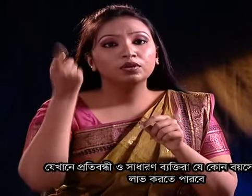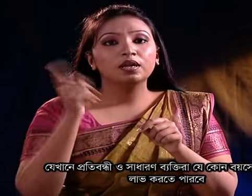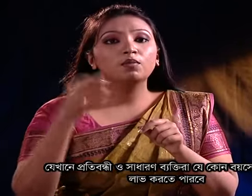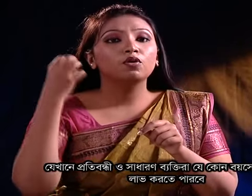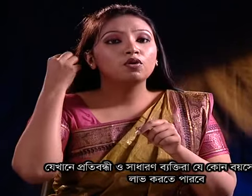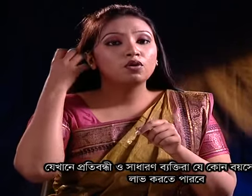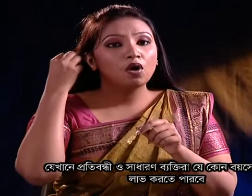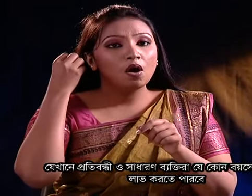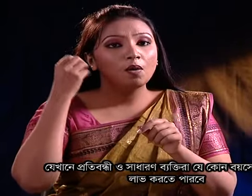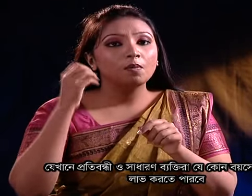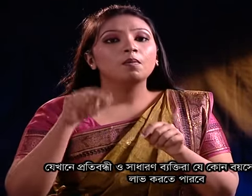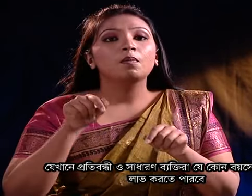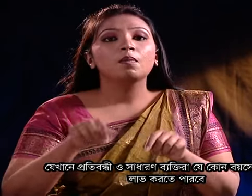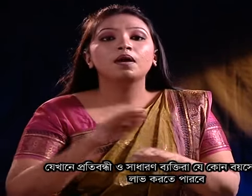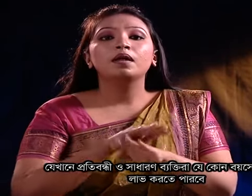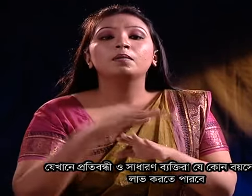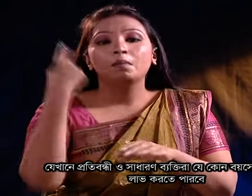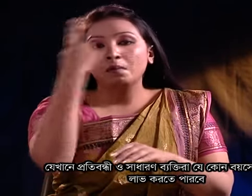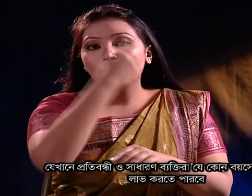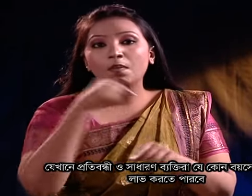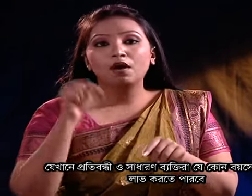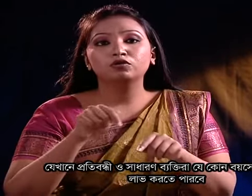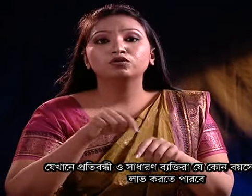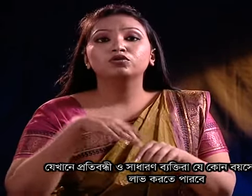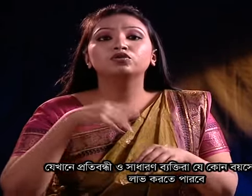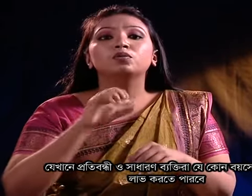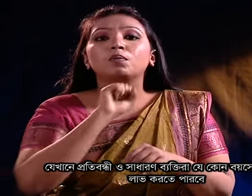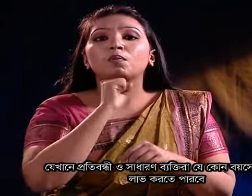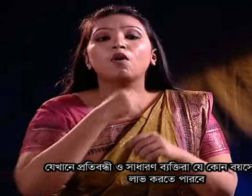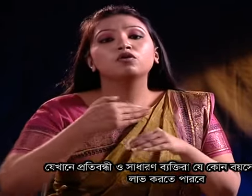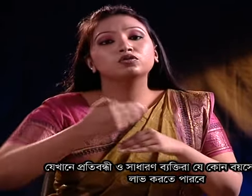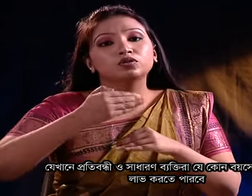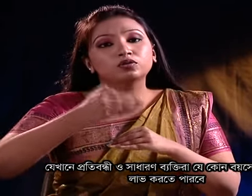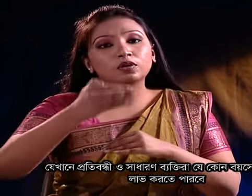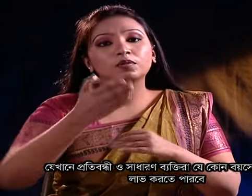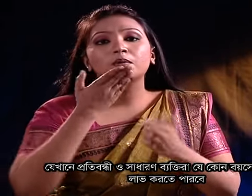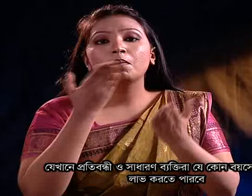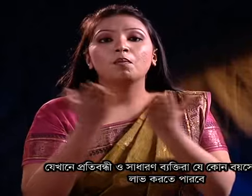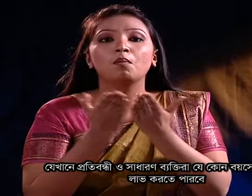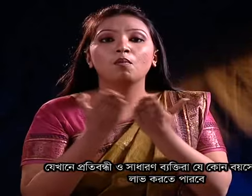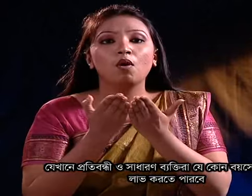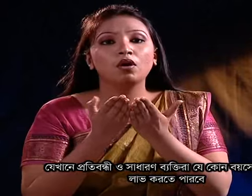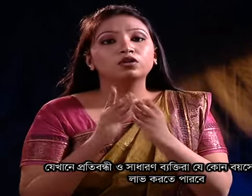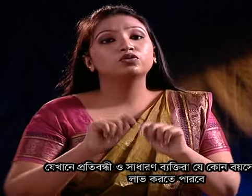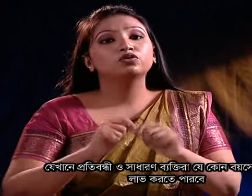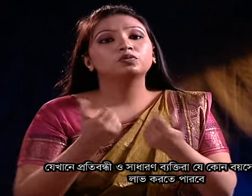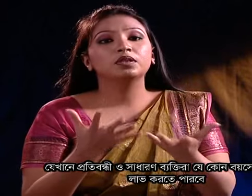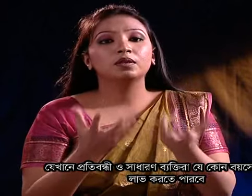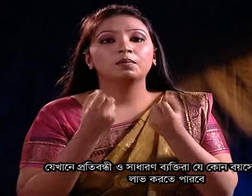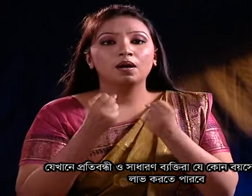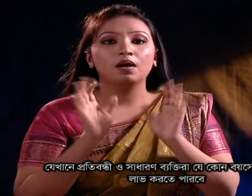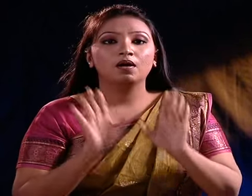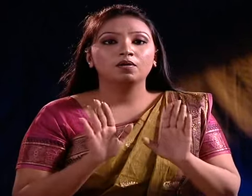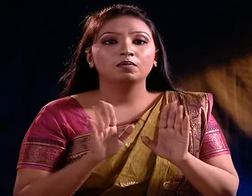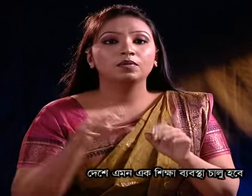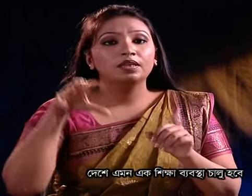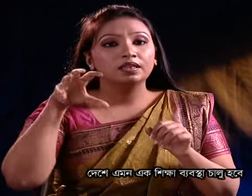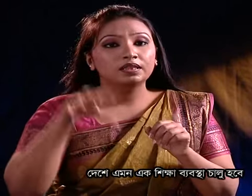ও সাধারণ ব্যক্তিরা যে কোনো বয়সেই শিক্ষা লাভ করতে পারবে।